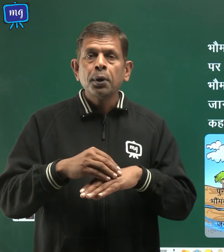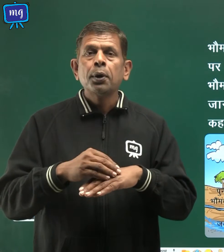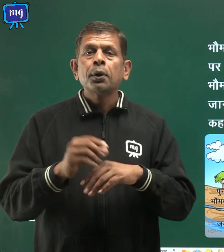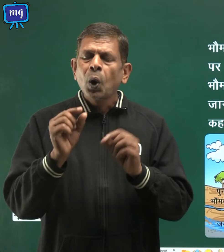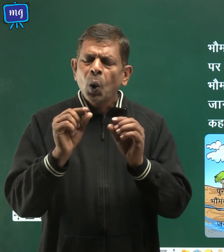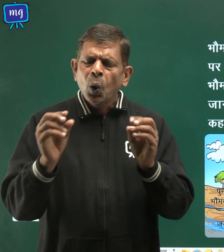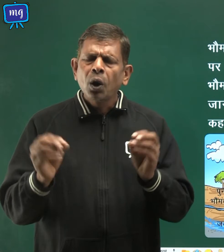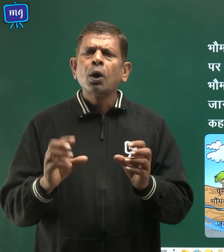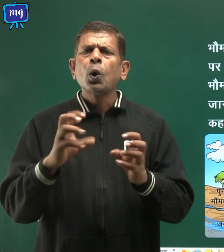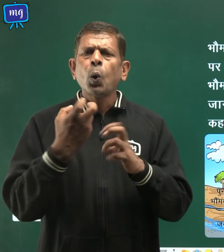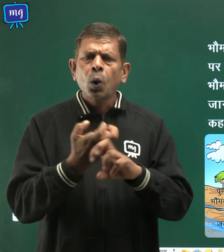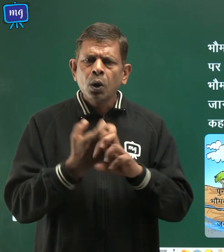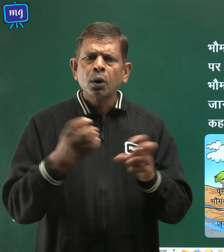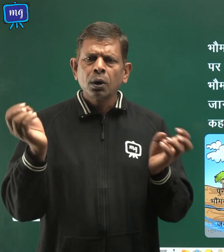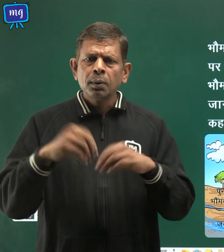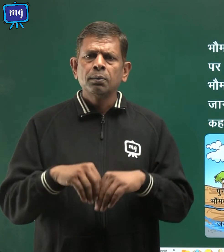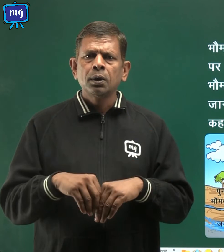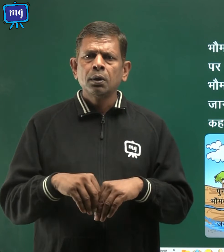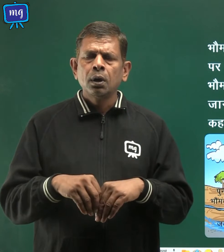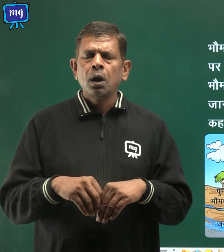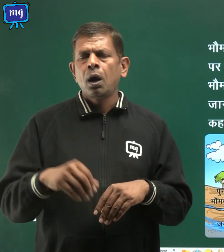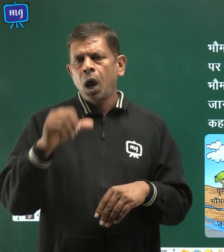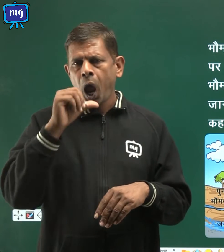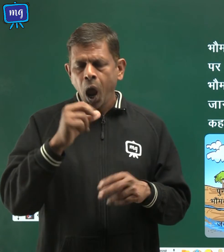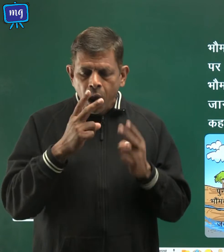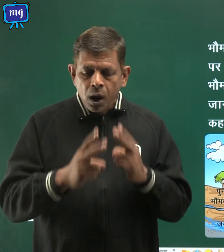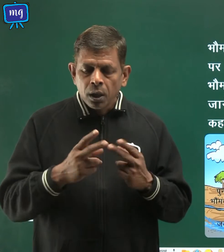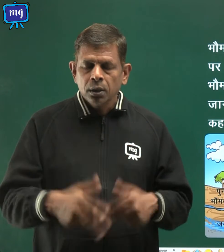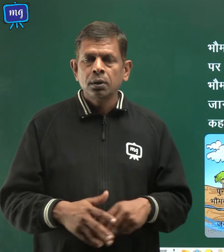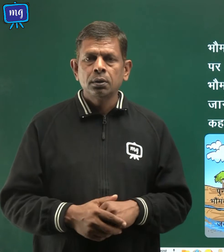बीच, चट्टानों के बीच में जल पाया जाता है।